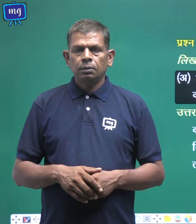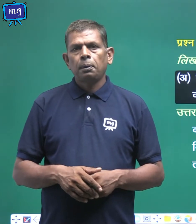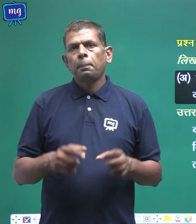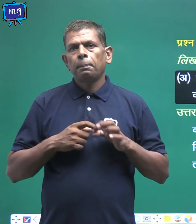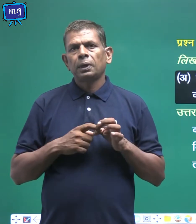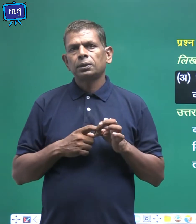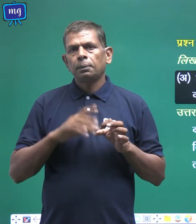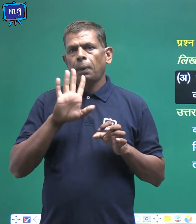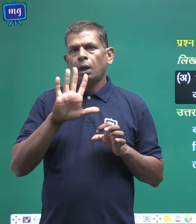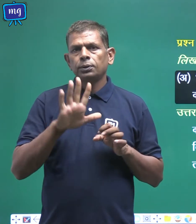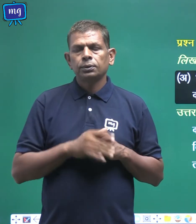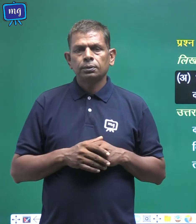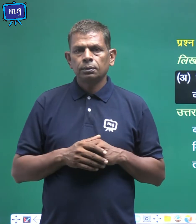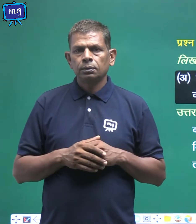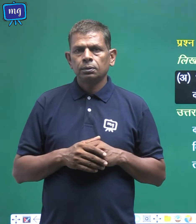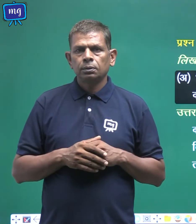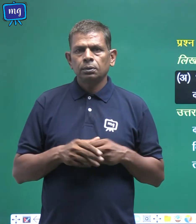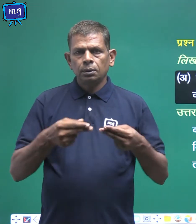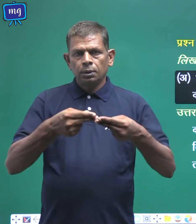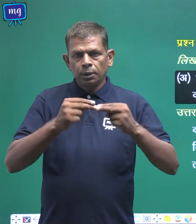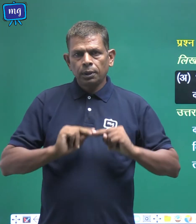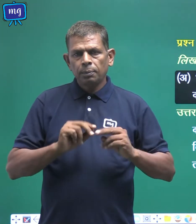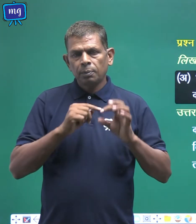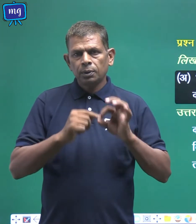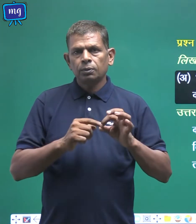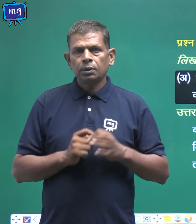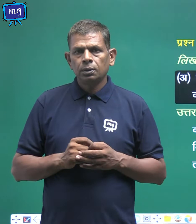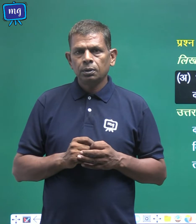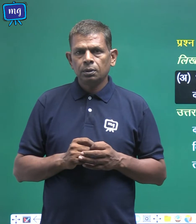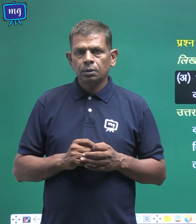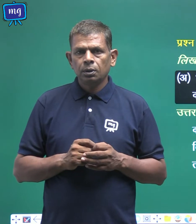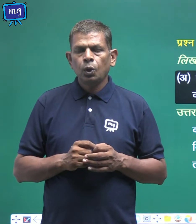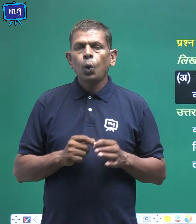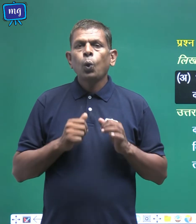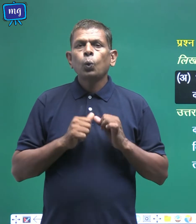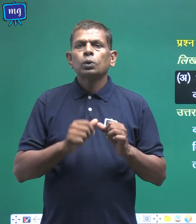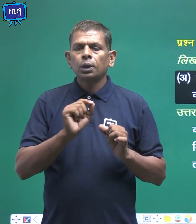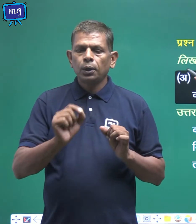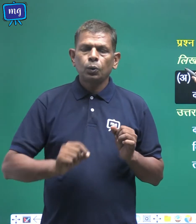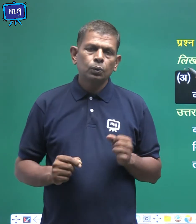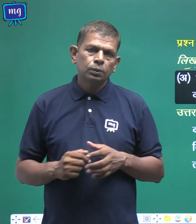प्रश्न 5, निम्न प्रश्नों के उत्तर लिखो।